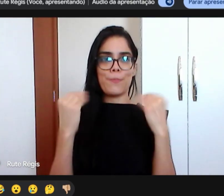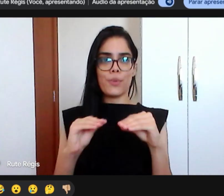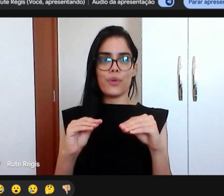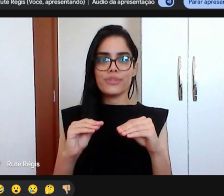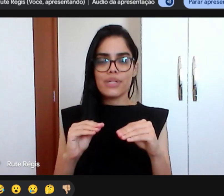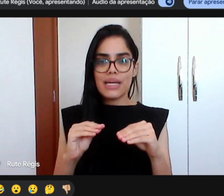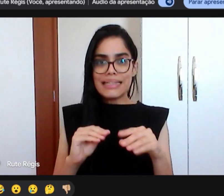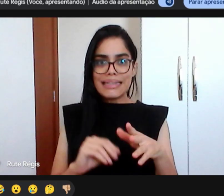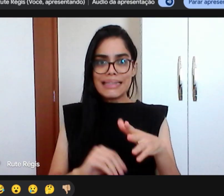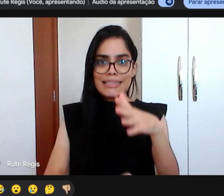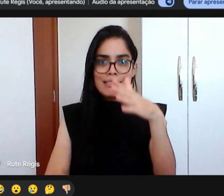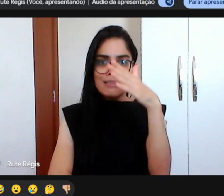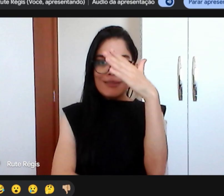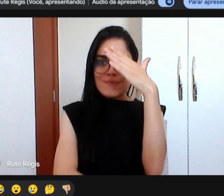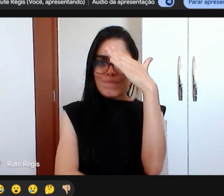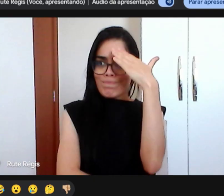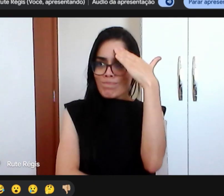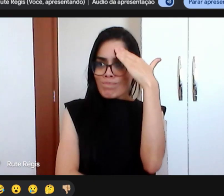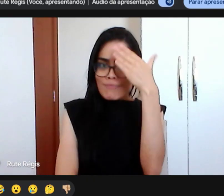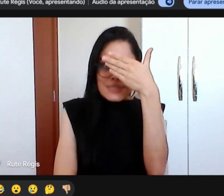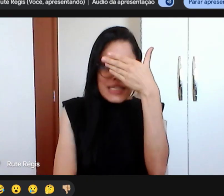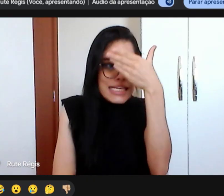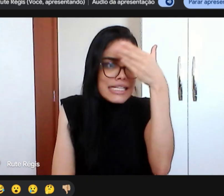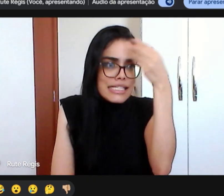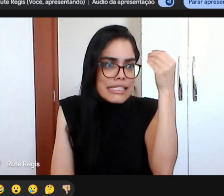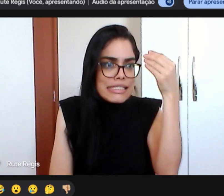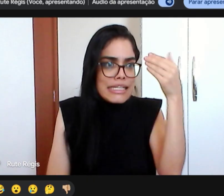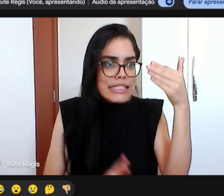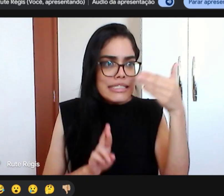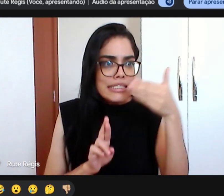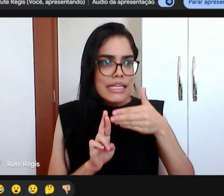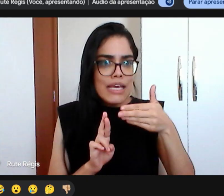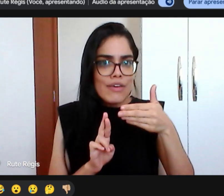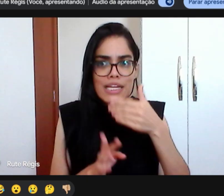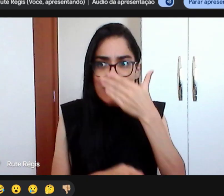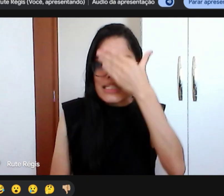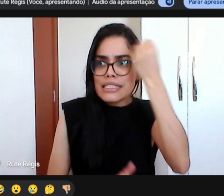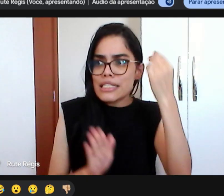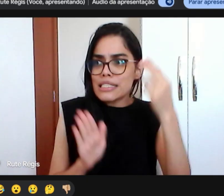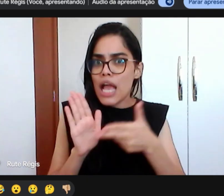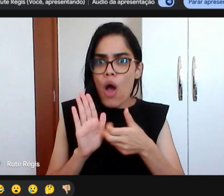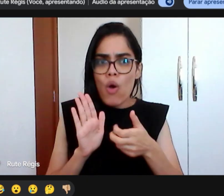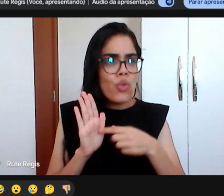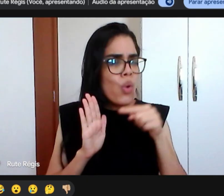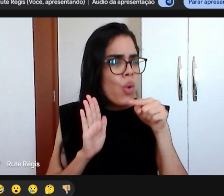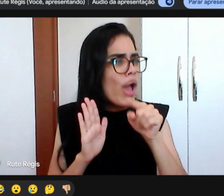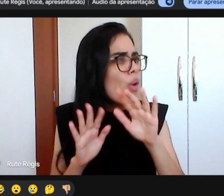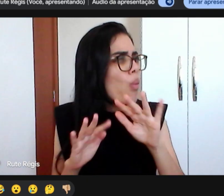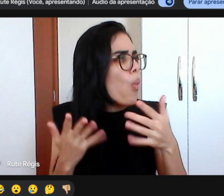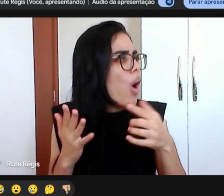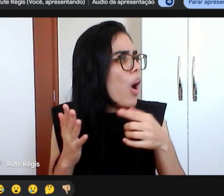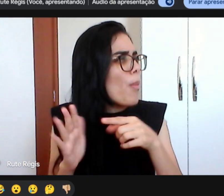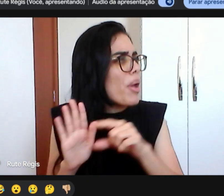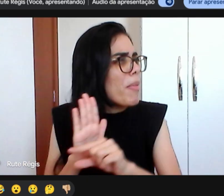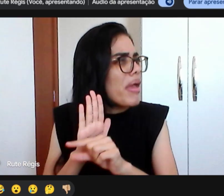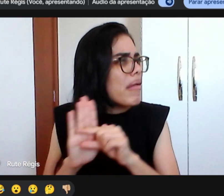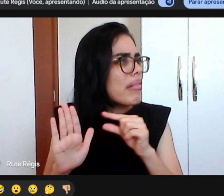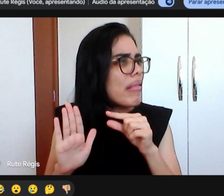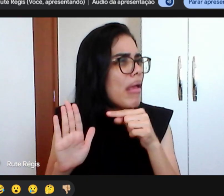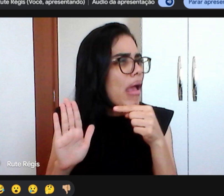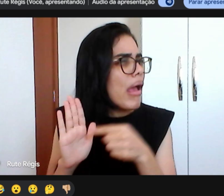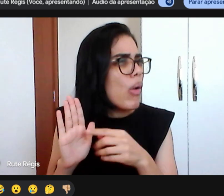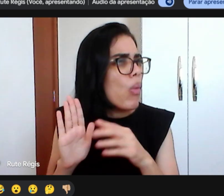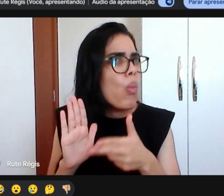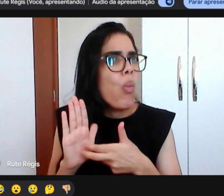e no final eu coloco as referências. Só que quando no final você vai verificar, nossa, eu esqueci esse